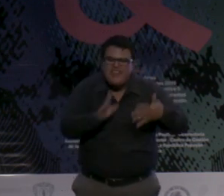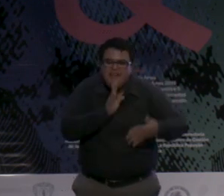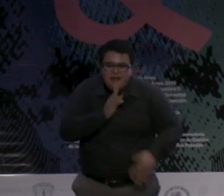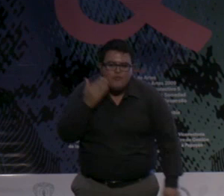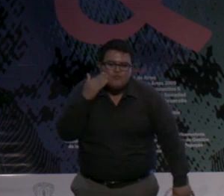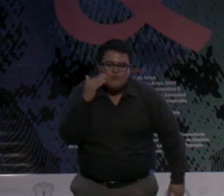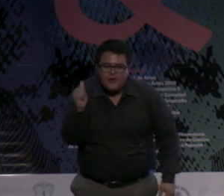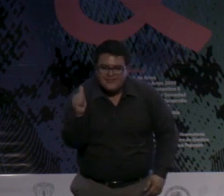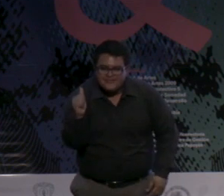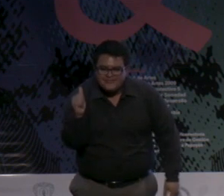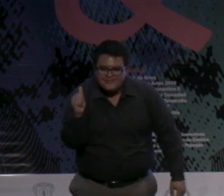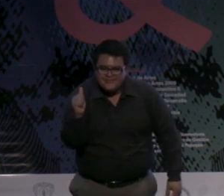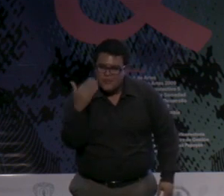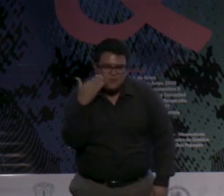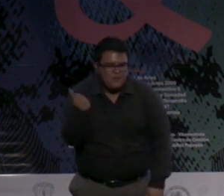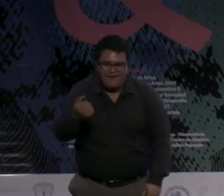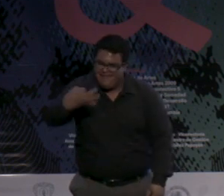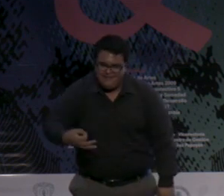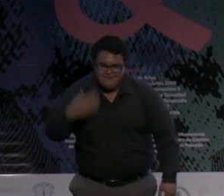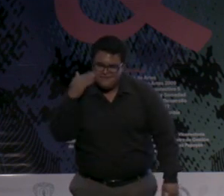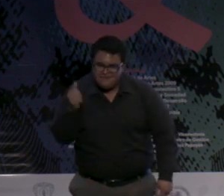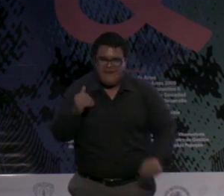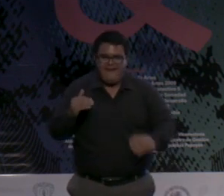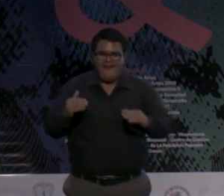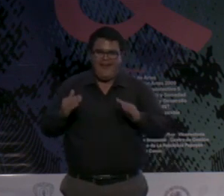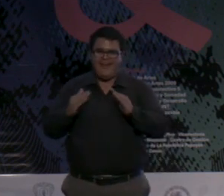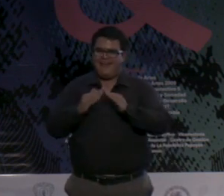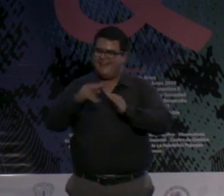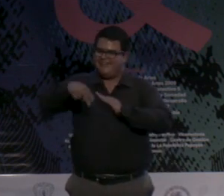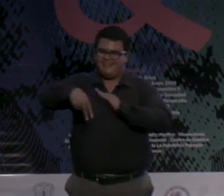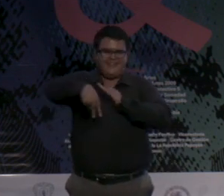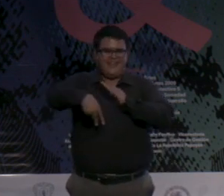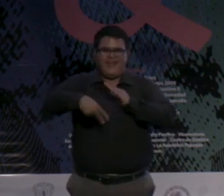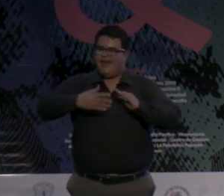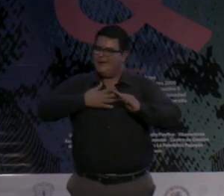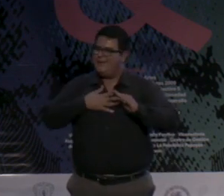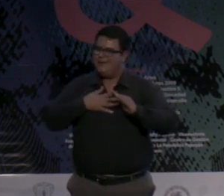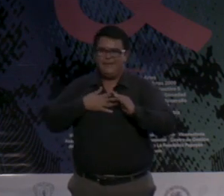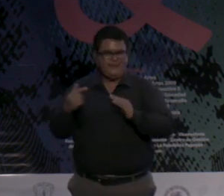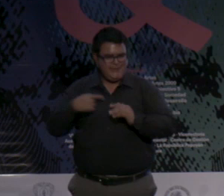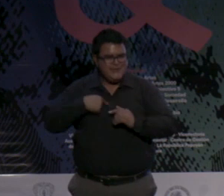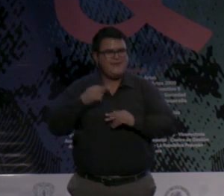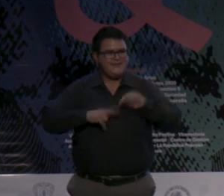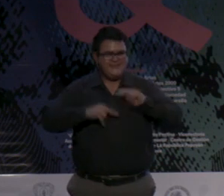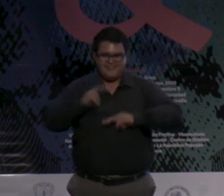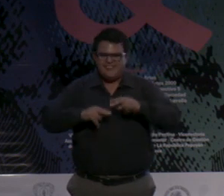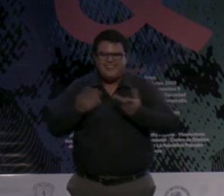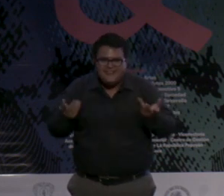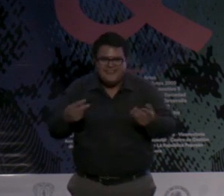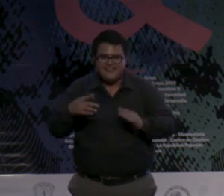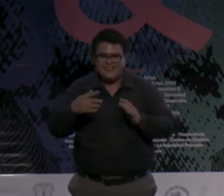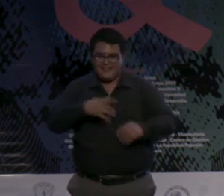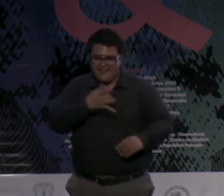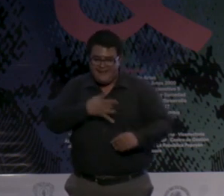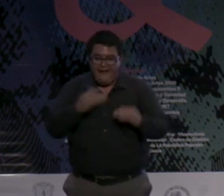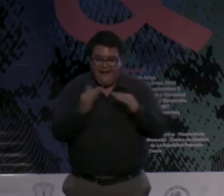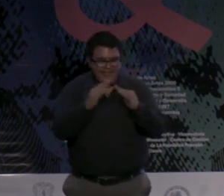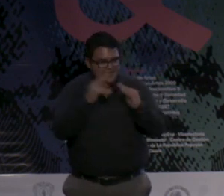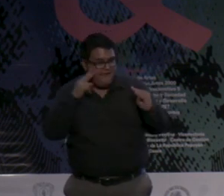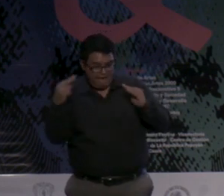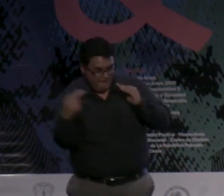Pasa al siguiente, por favor. Aquí está mucho más adelante doña Flor Marina Castro frente a su casa también. Y en todos los casos